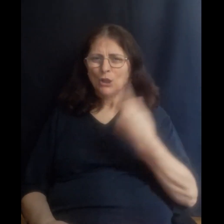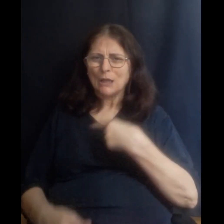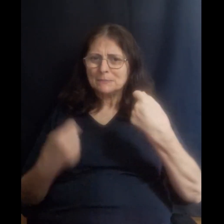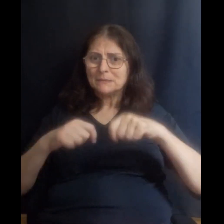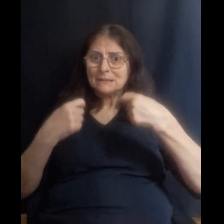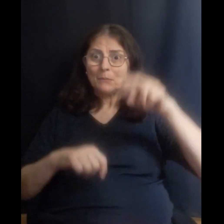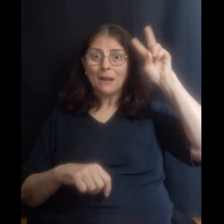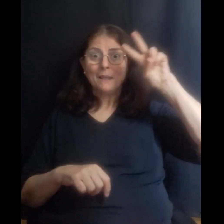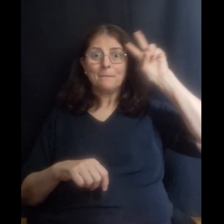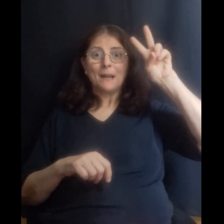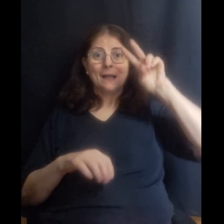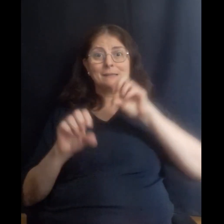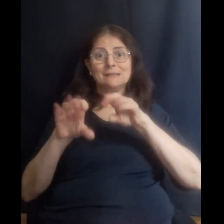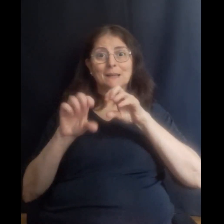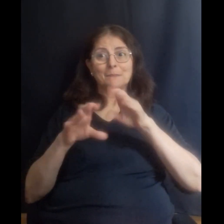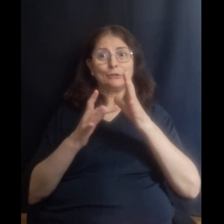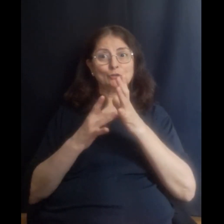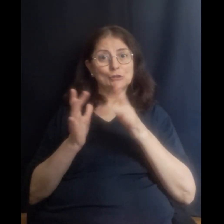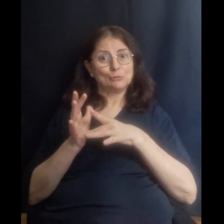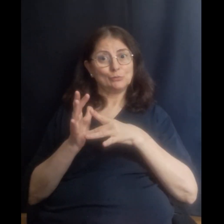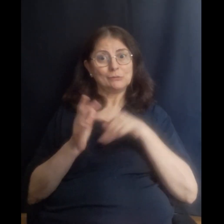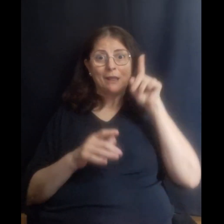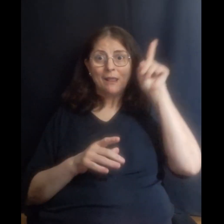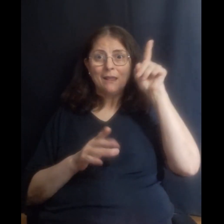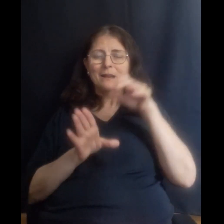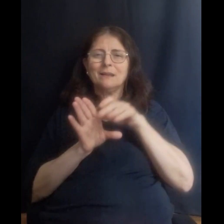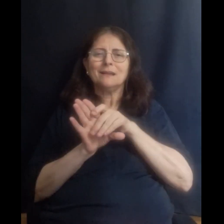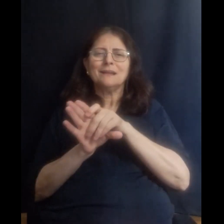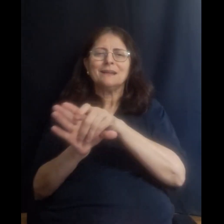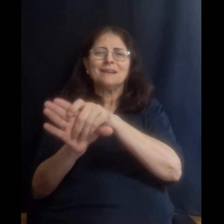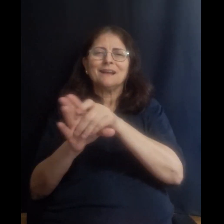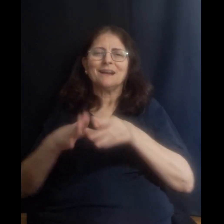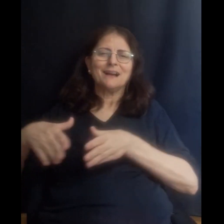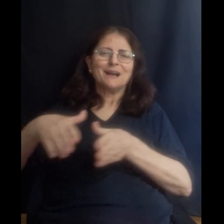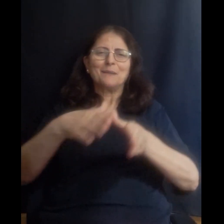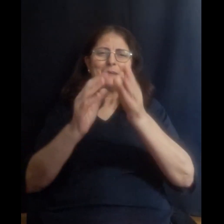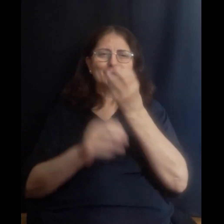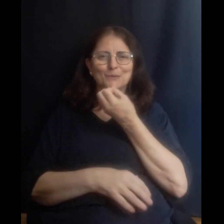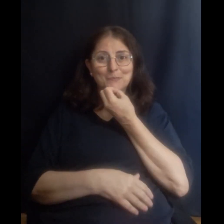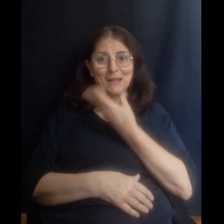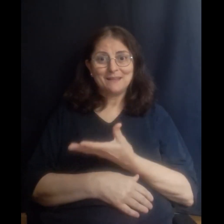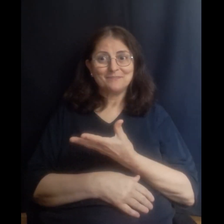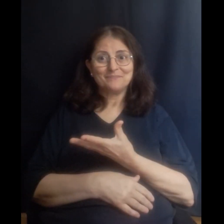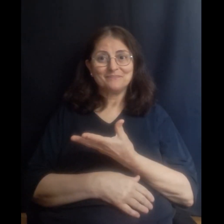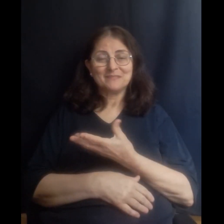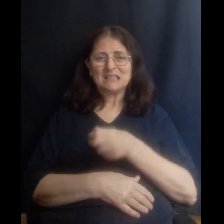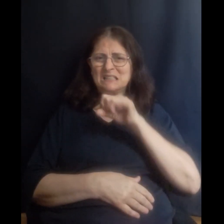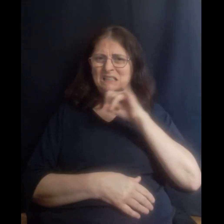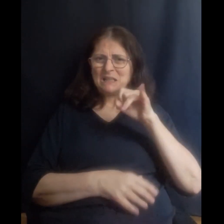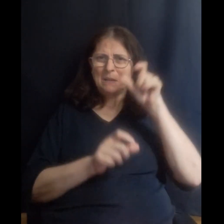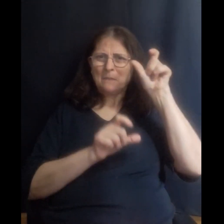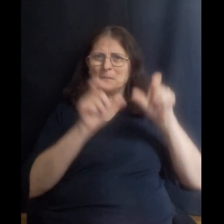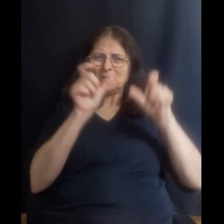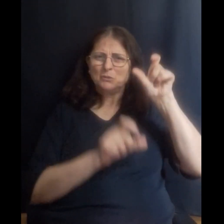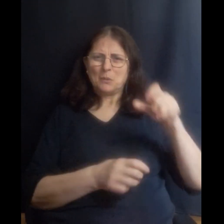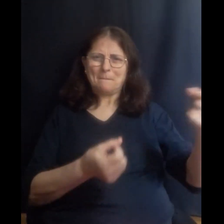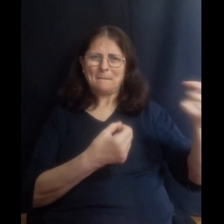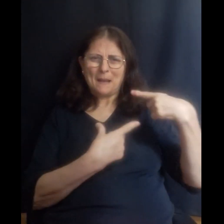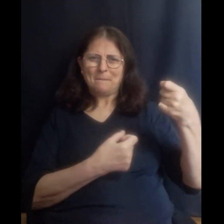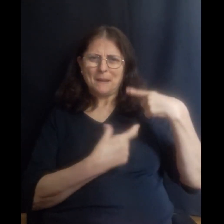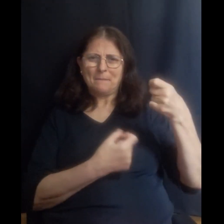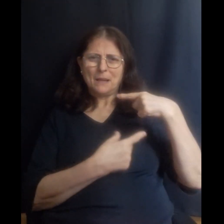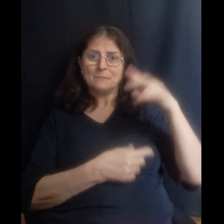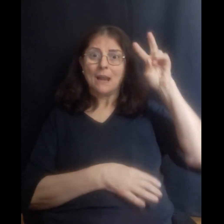Vamos lembrar dos seus ensinamentos e ele nos guiará no caminho do bem, Se alguém nos